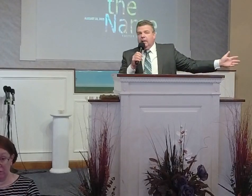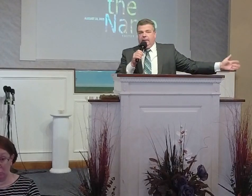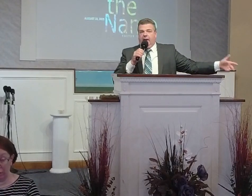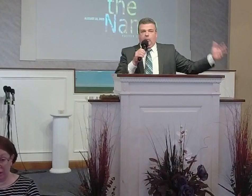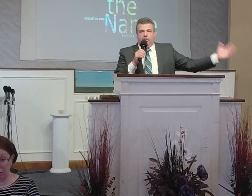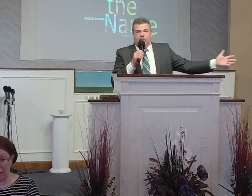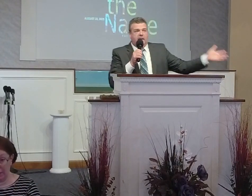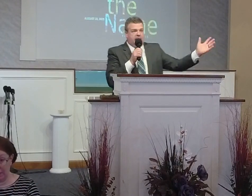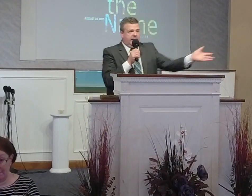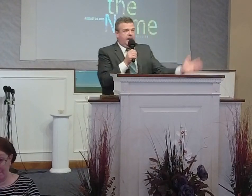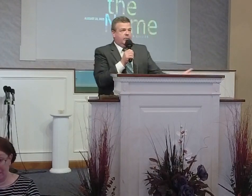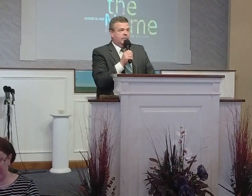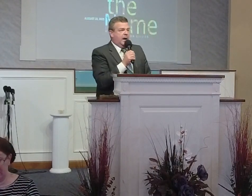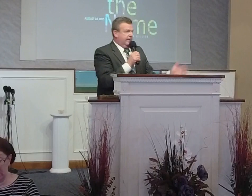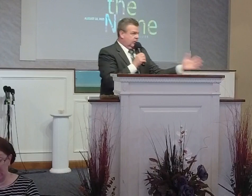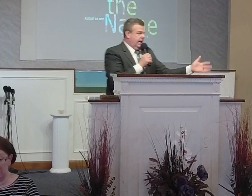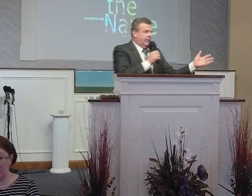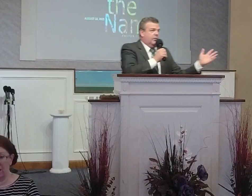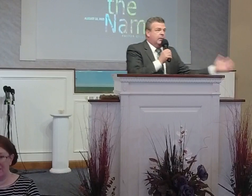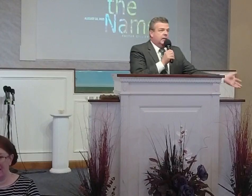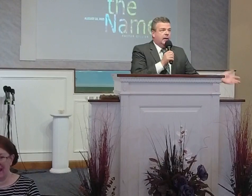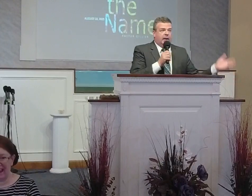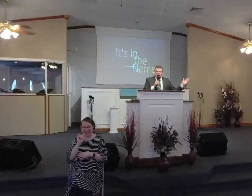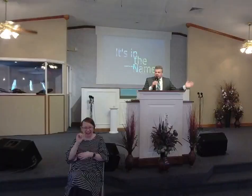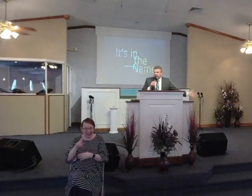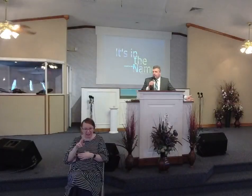mismo, vino de la creación de Dios.